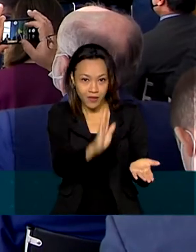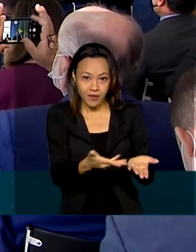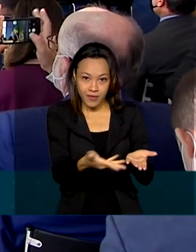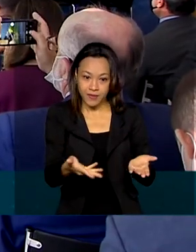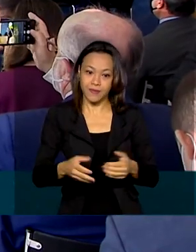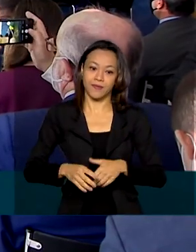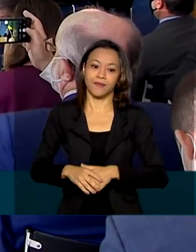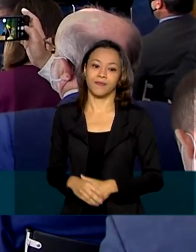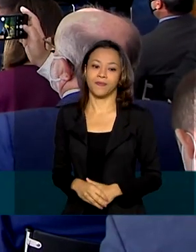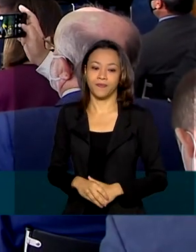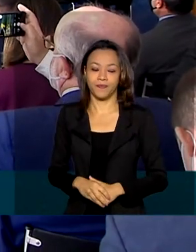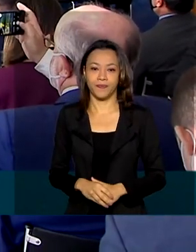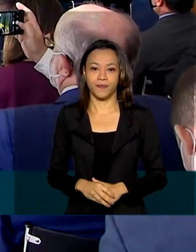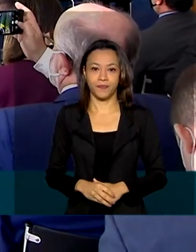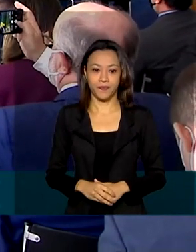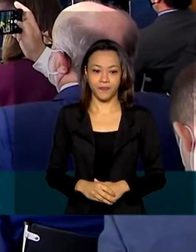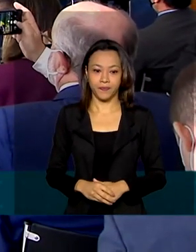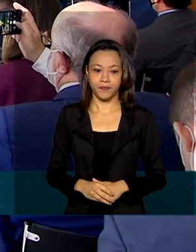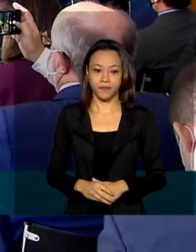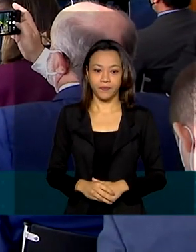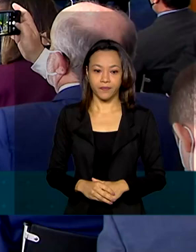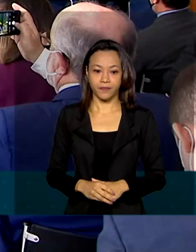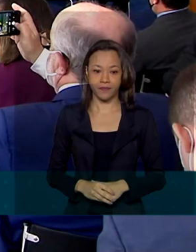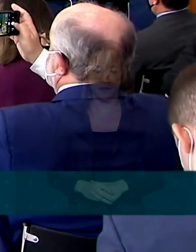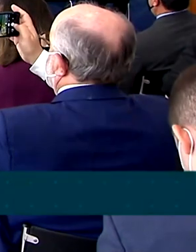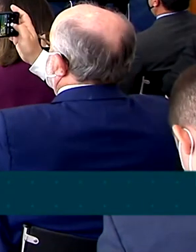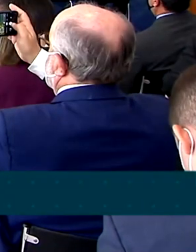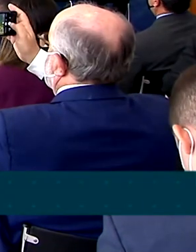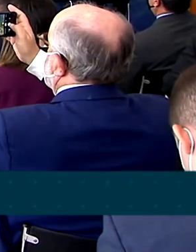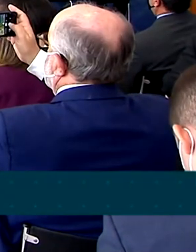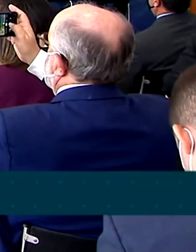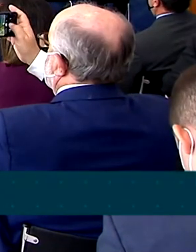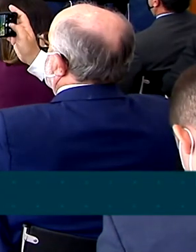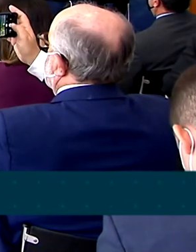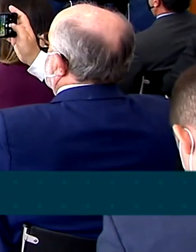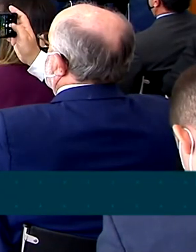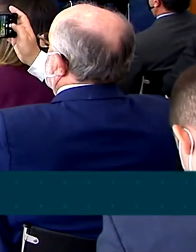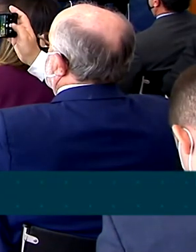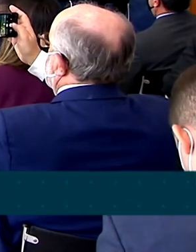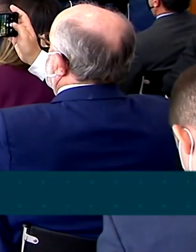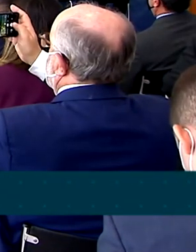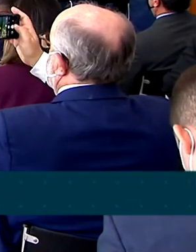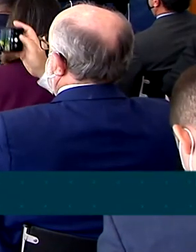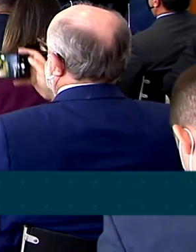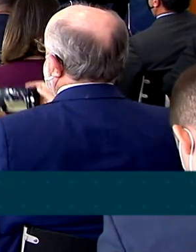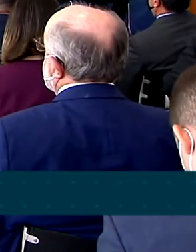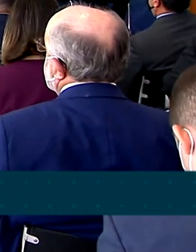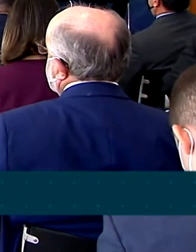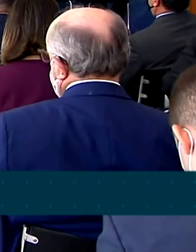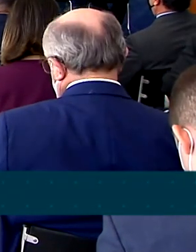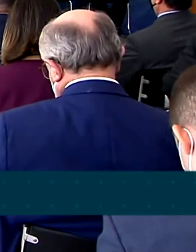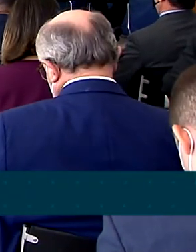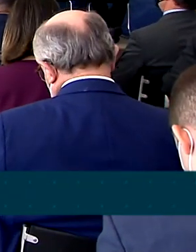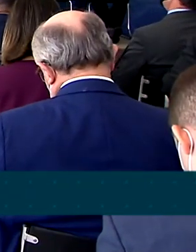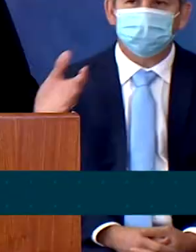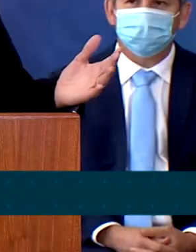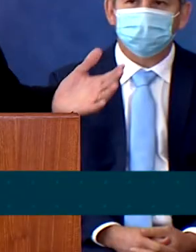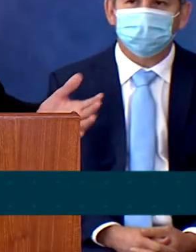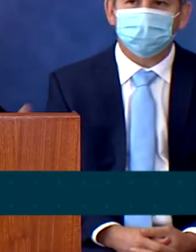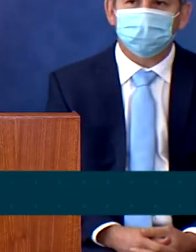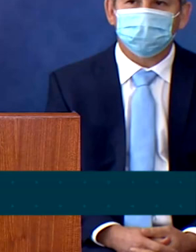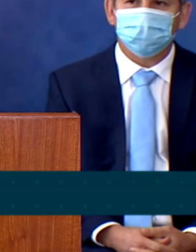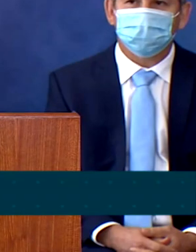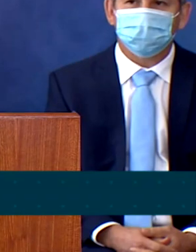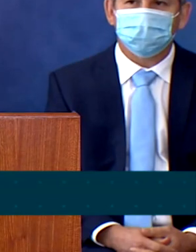basta querer criar ou plantar, você tem que ter recurso e índice para tal. E nós temos que